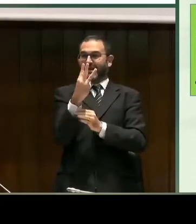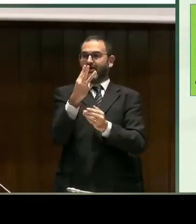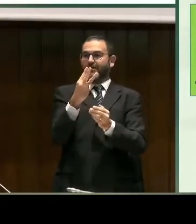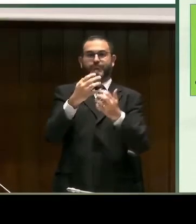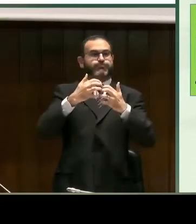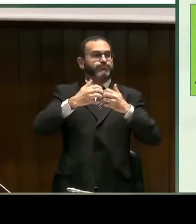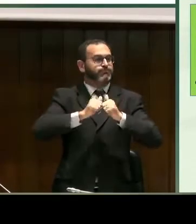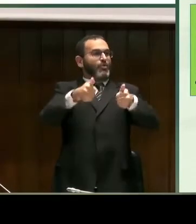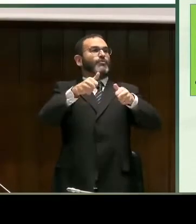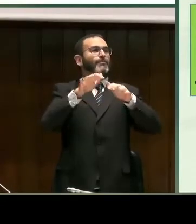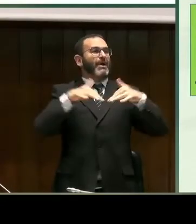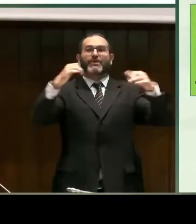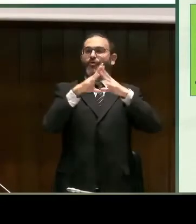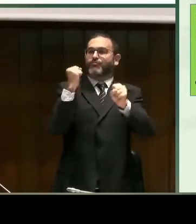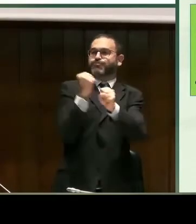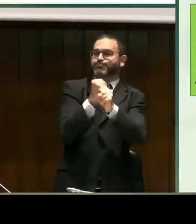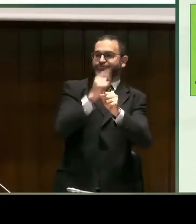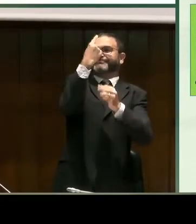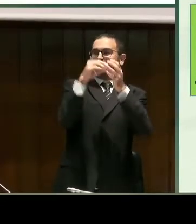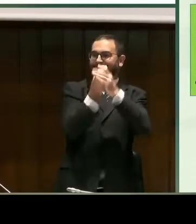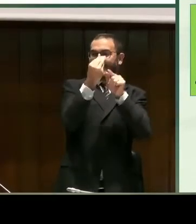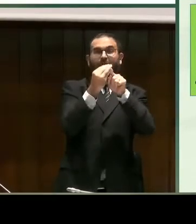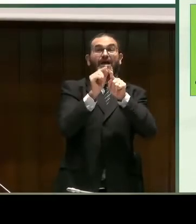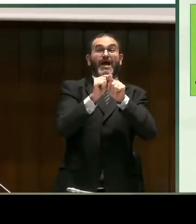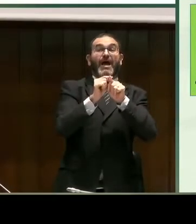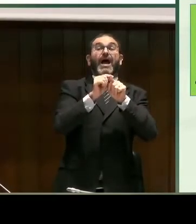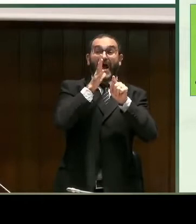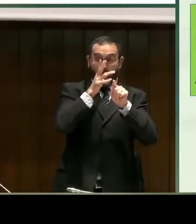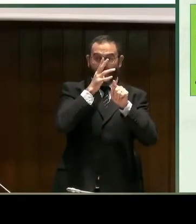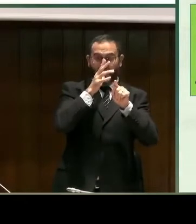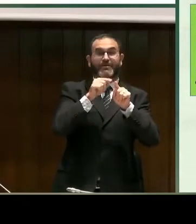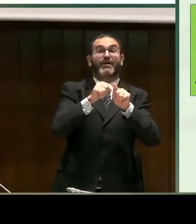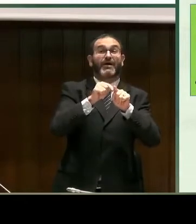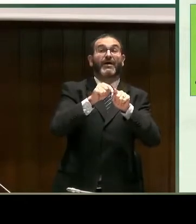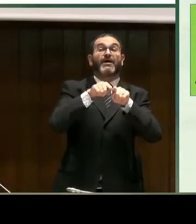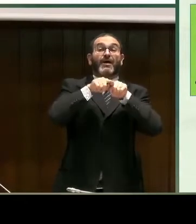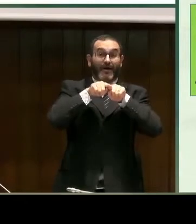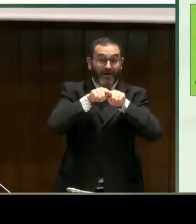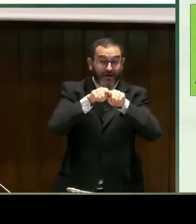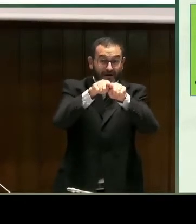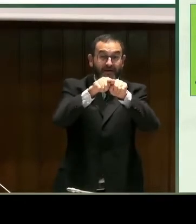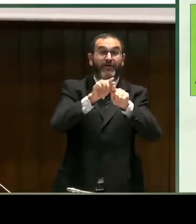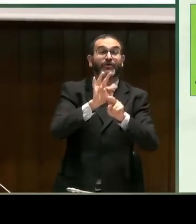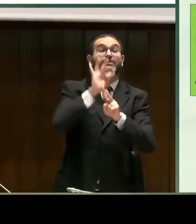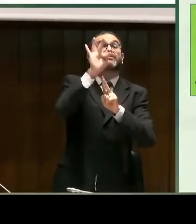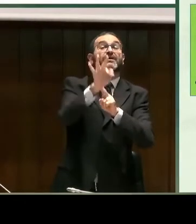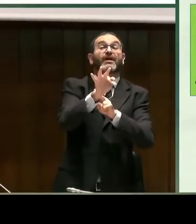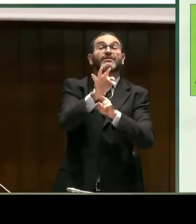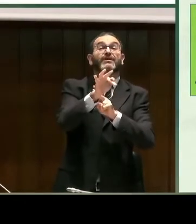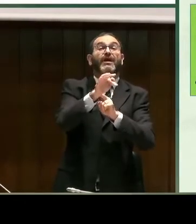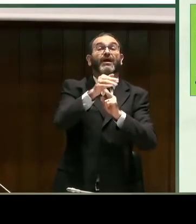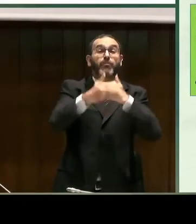establecer los primeros pasos que llevarían a la ulterior consecución de esta ley. Estamos hablando del año 2003